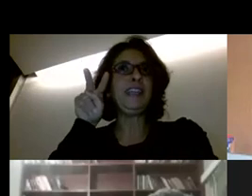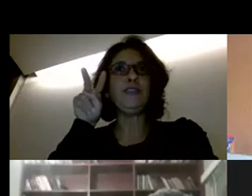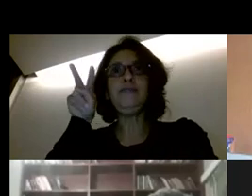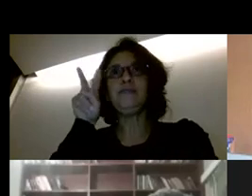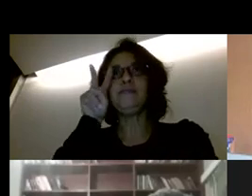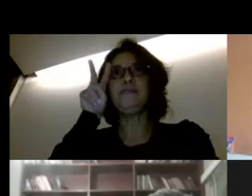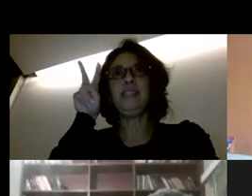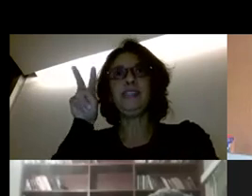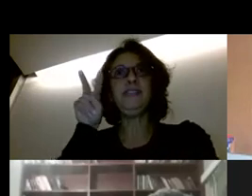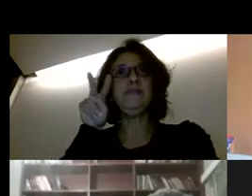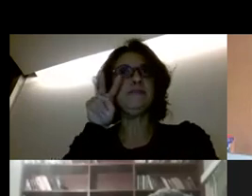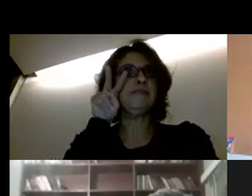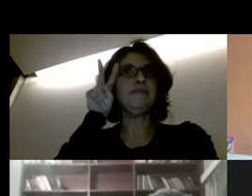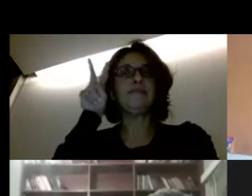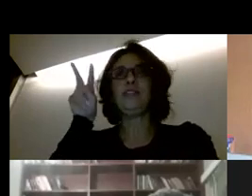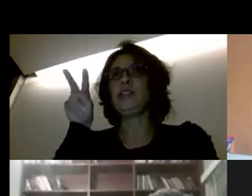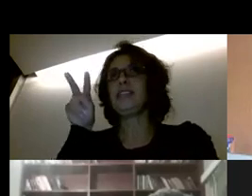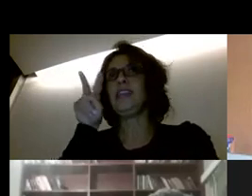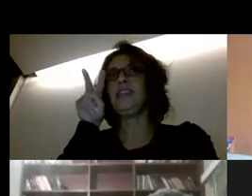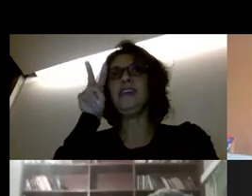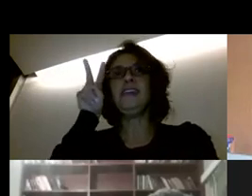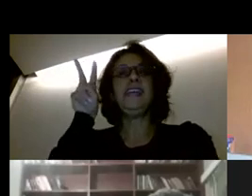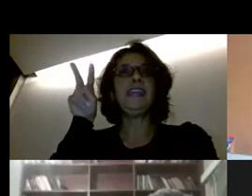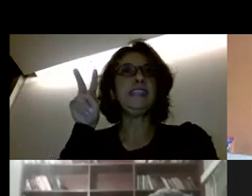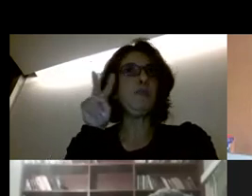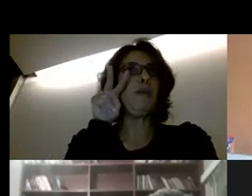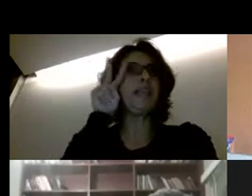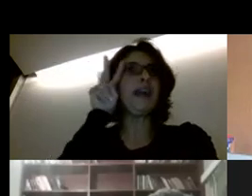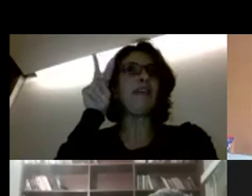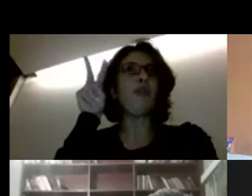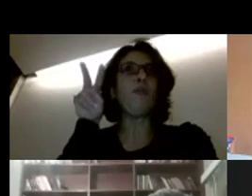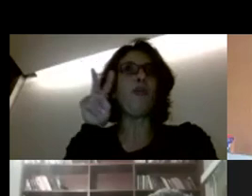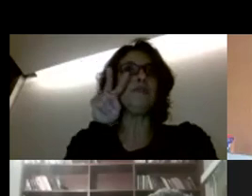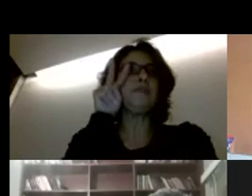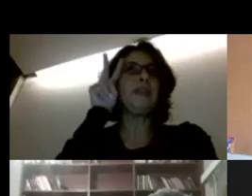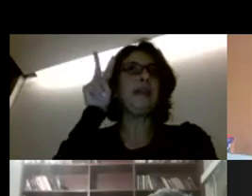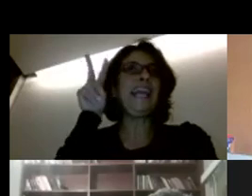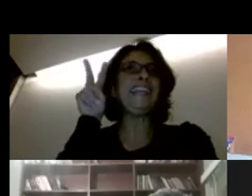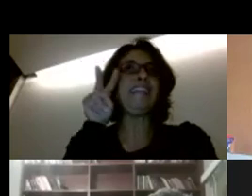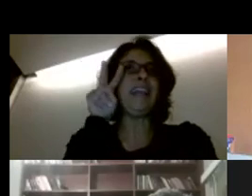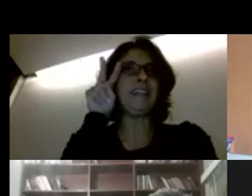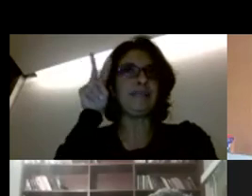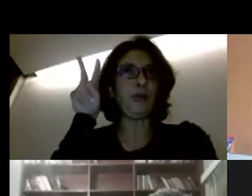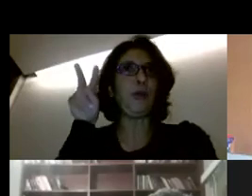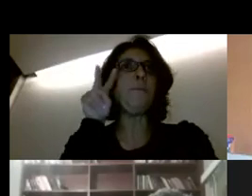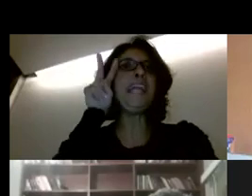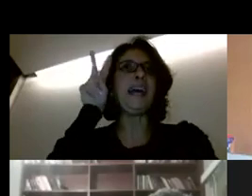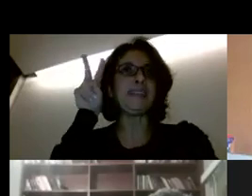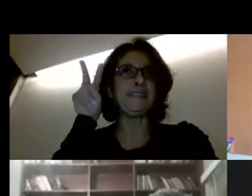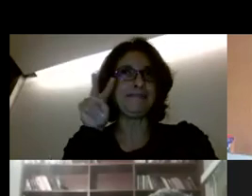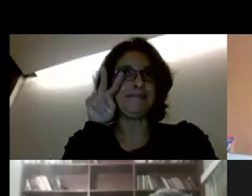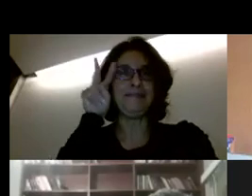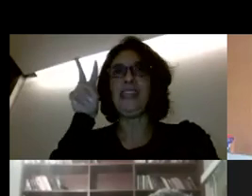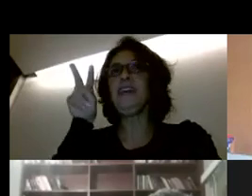este signo, ¿listo? Es una seña marcada como entender o